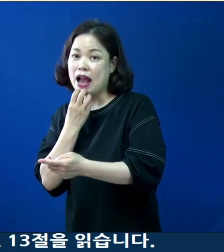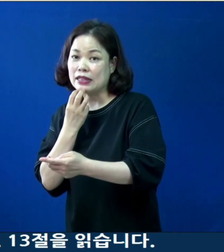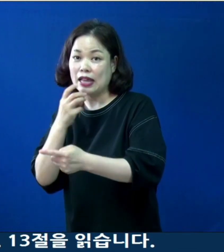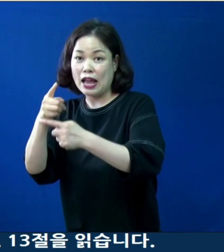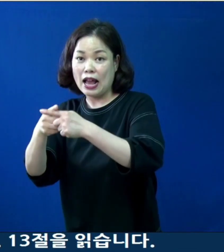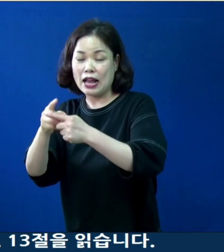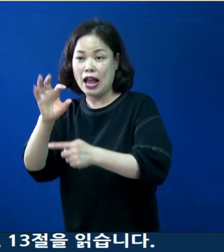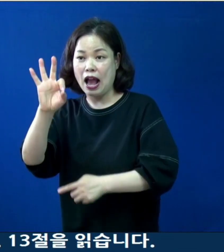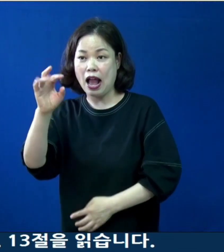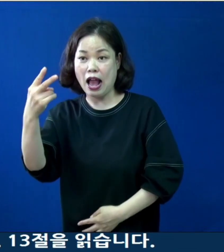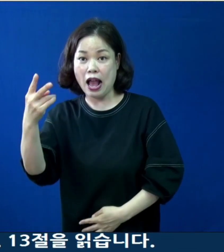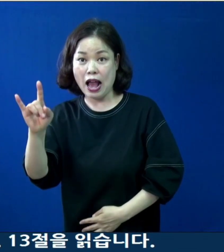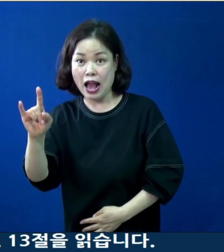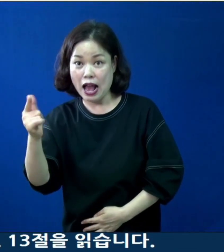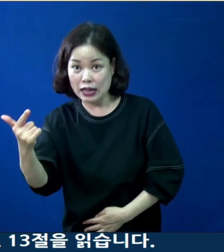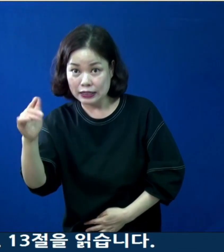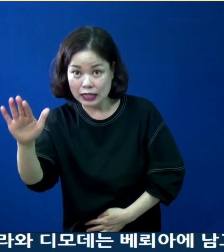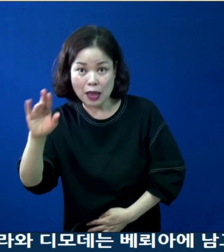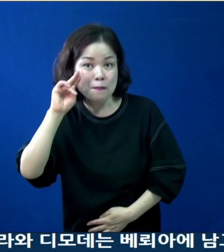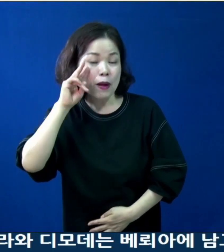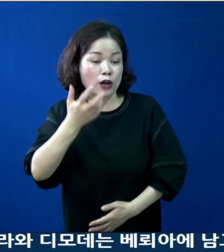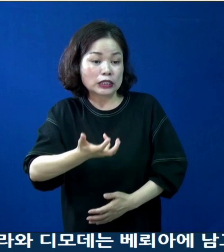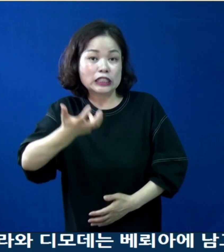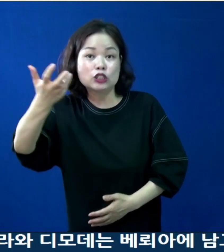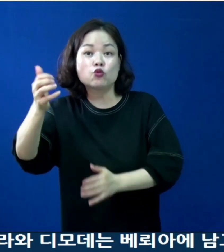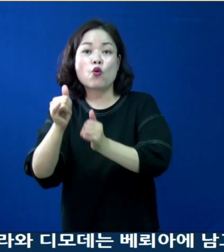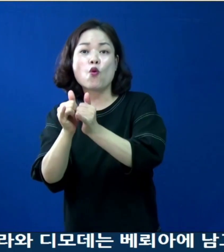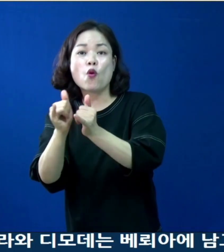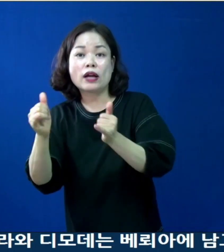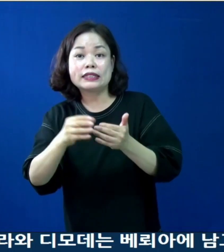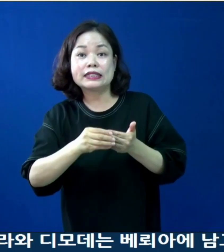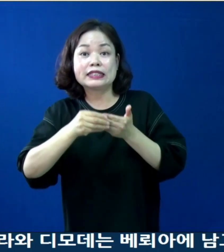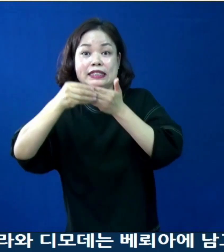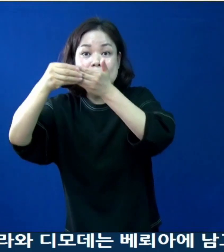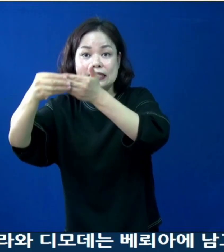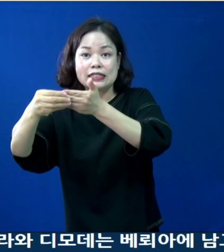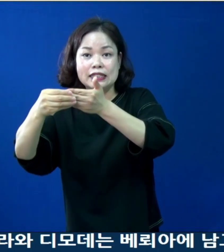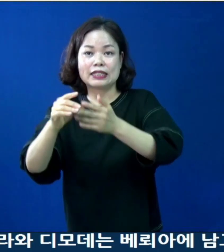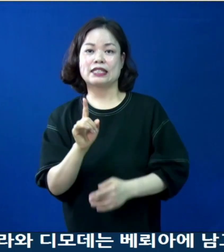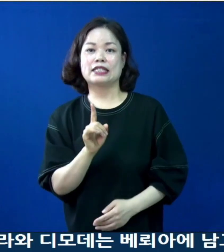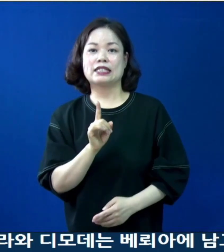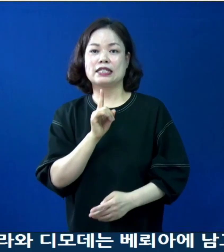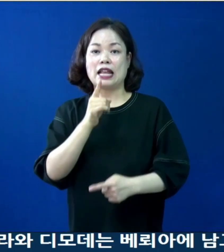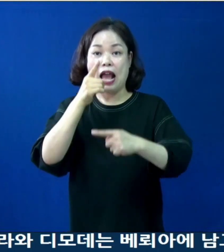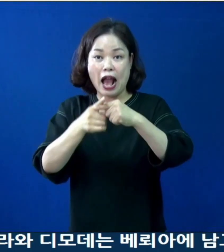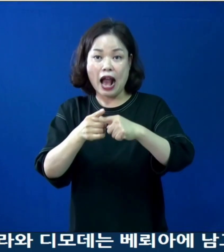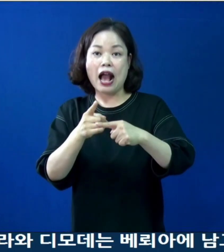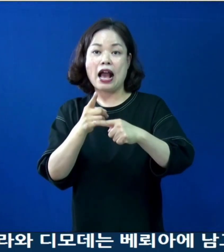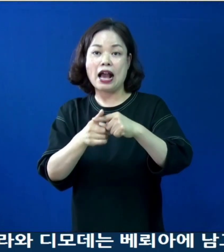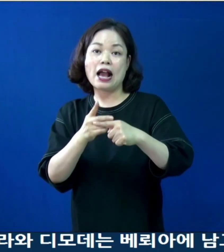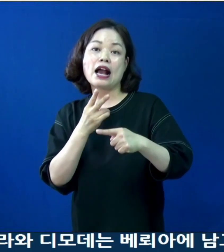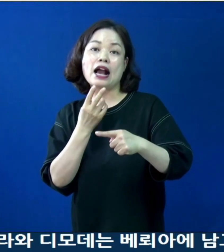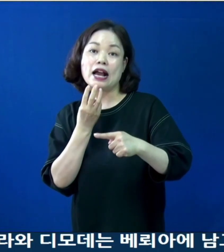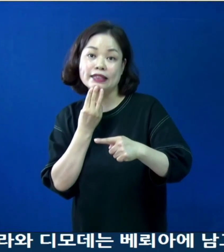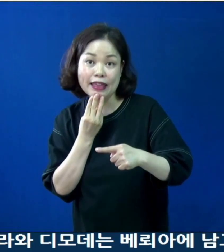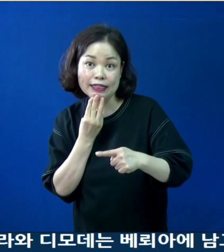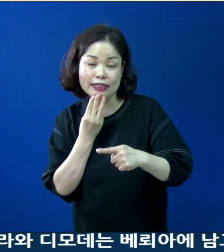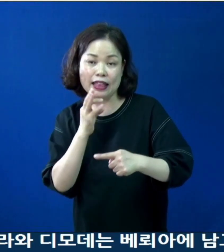15절 보십시다. 바울을 인도하는 사람이 그를 데리고 아덴까지 이르러